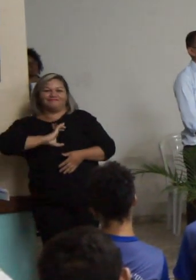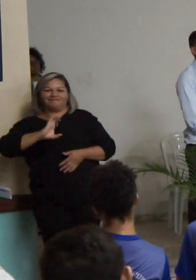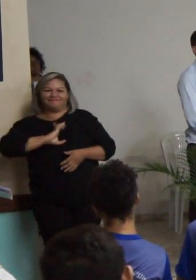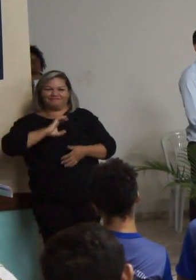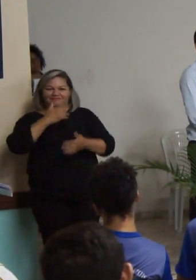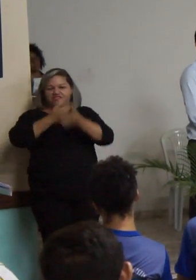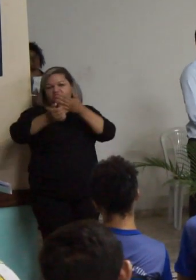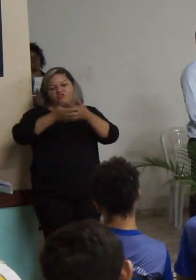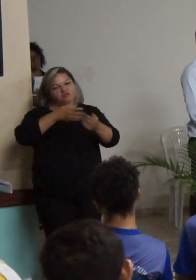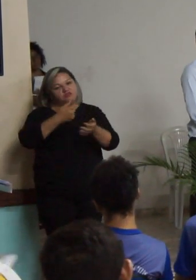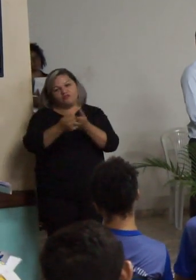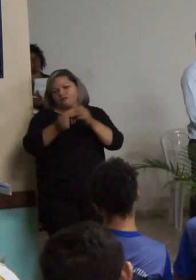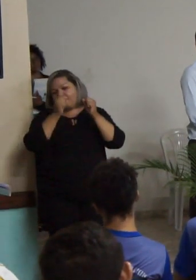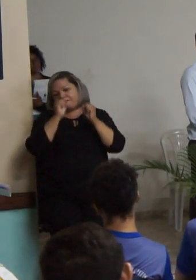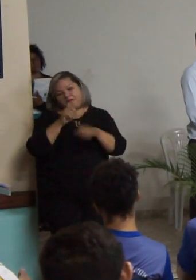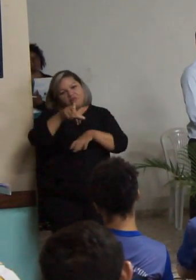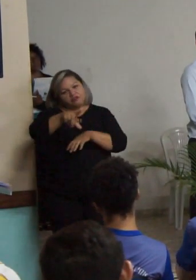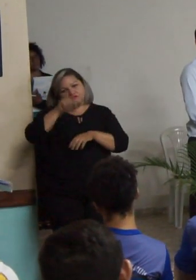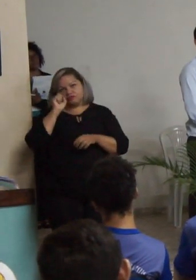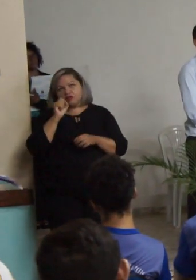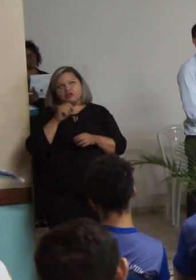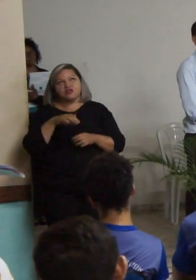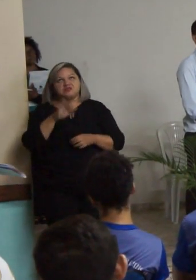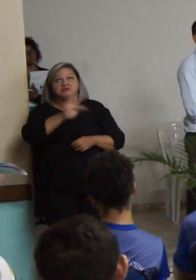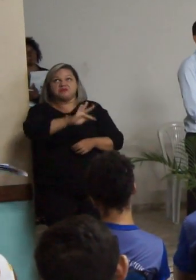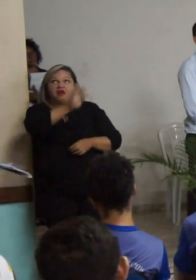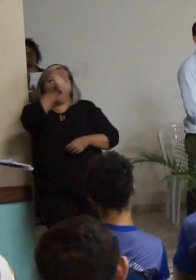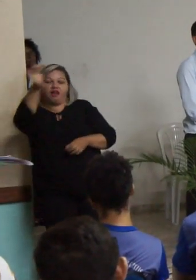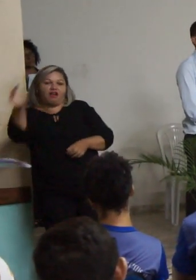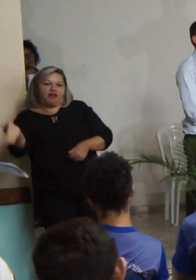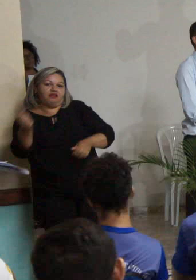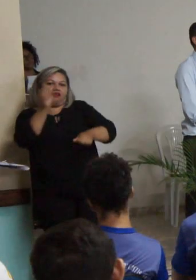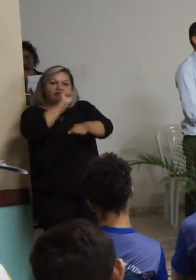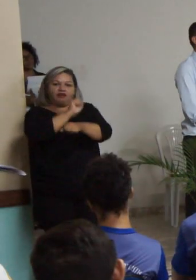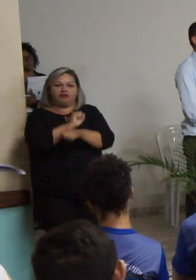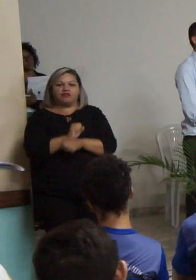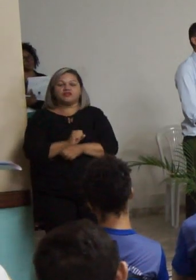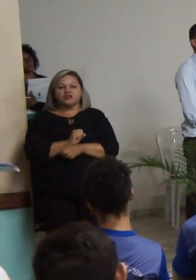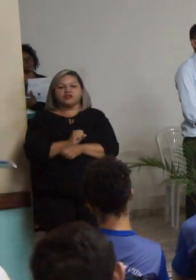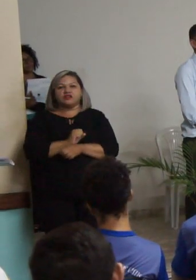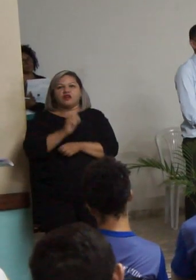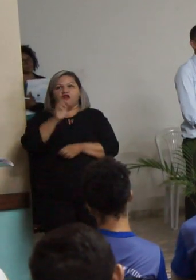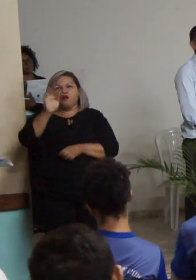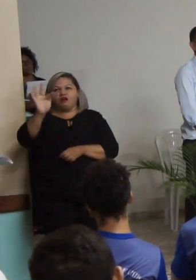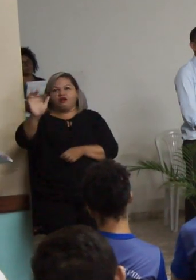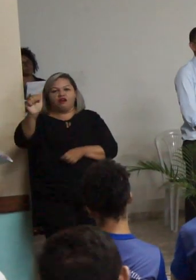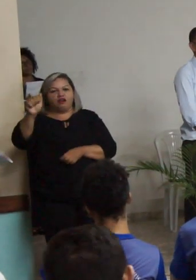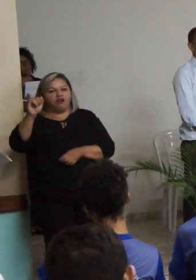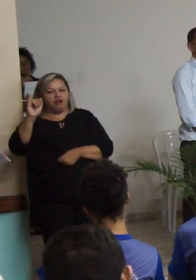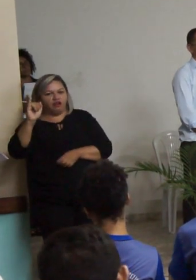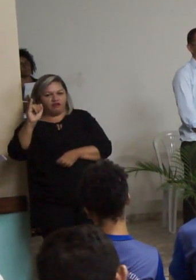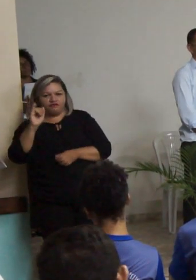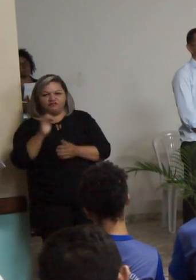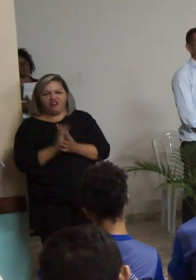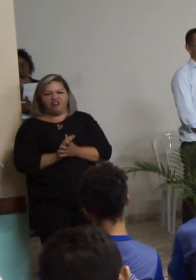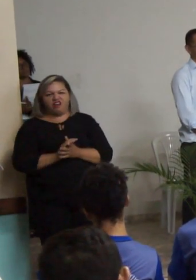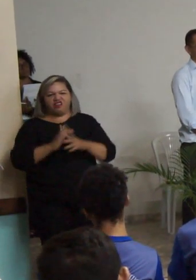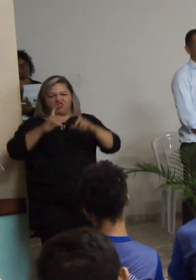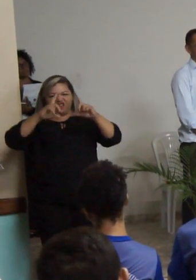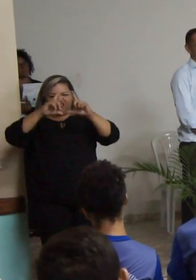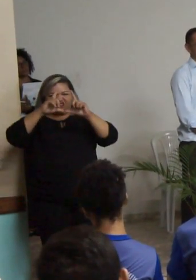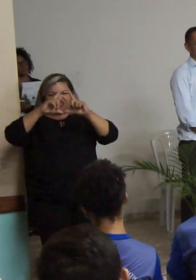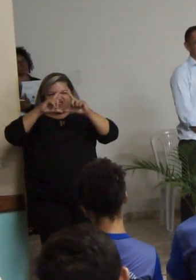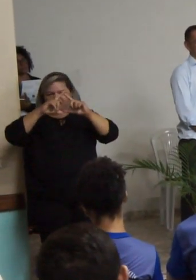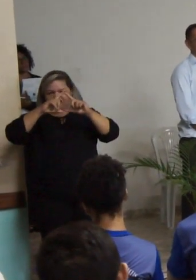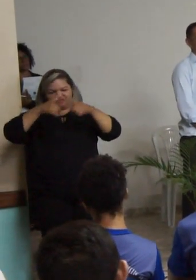o aluno estudando. Agora também tem o pré-requisito, ficou reprovado, ele perde o direito de continuar estudando pela